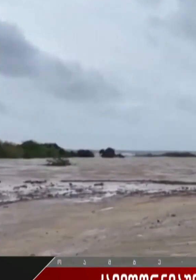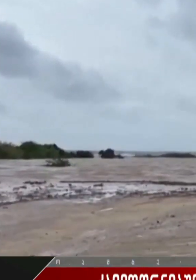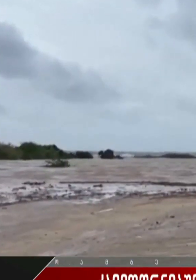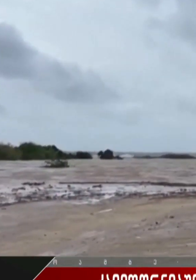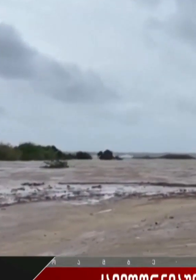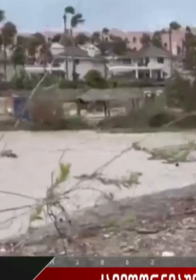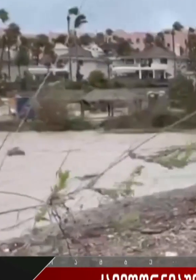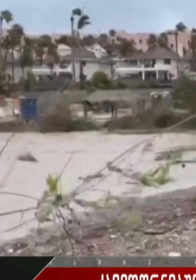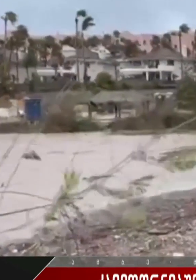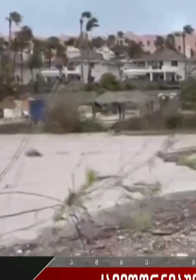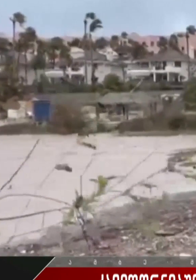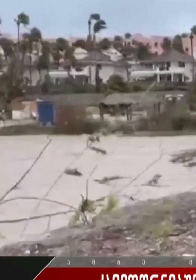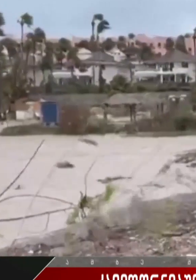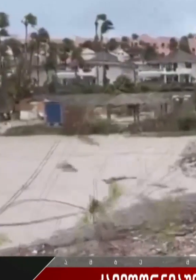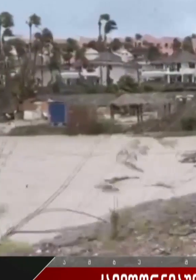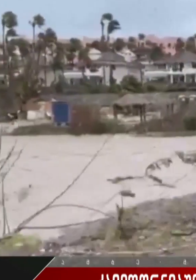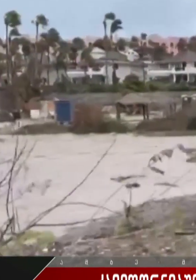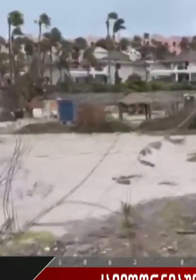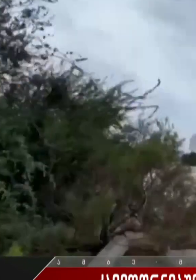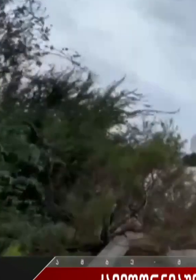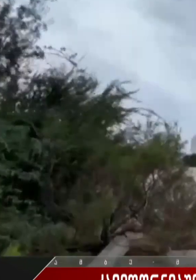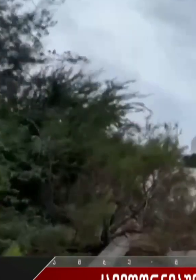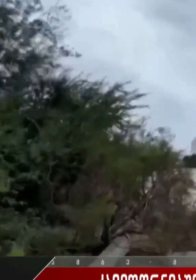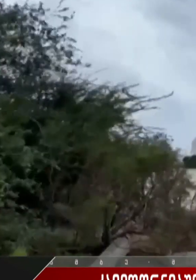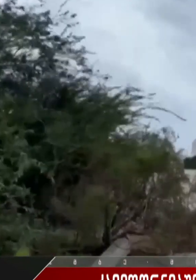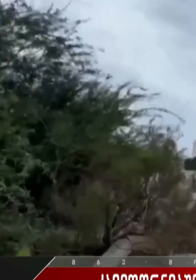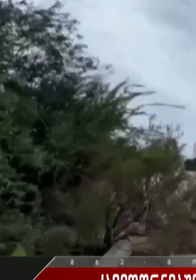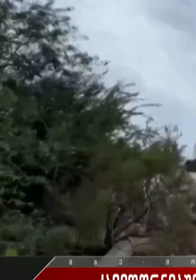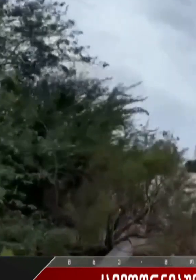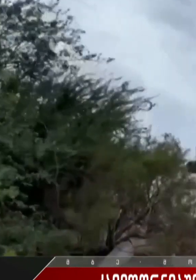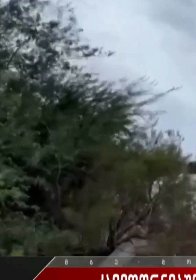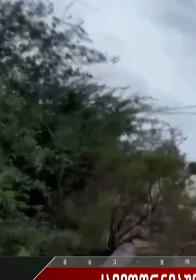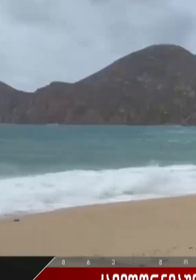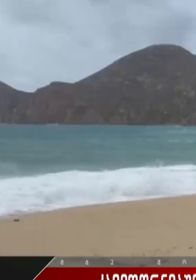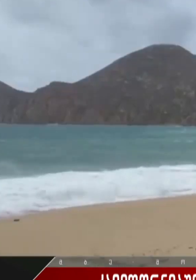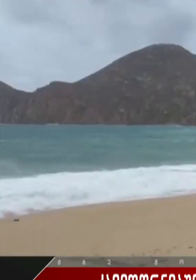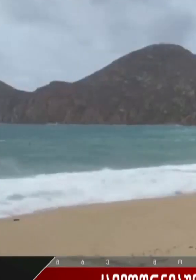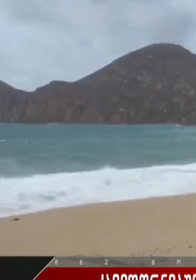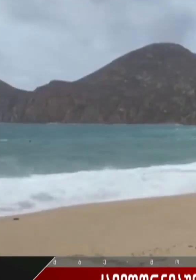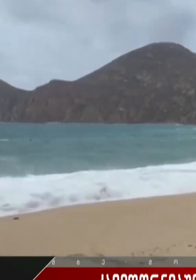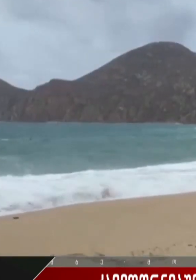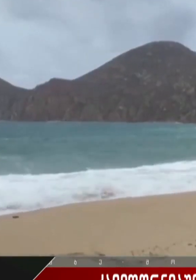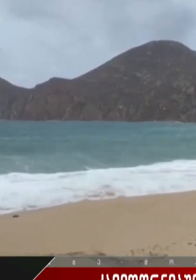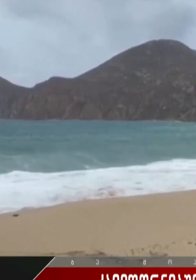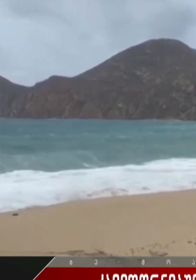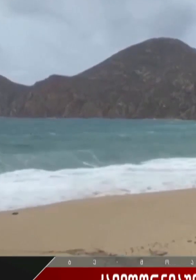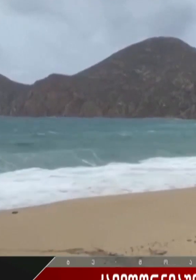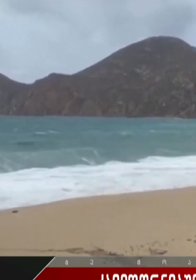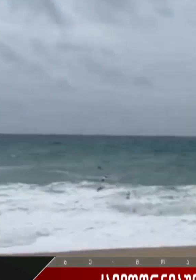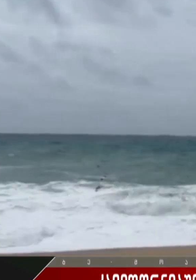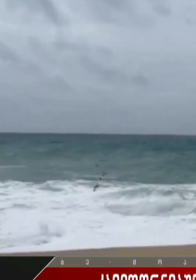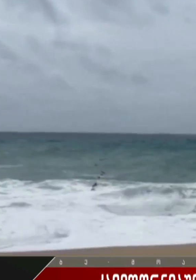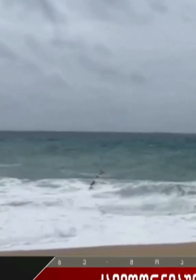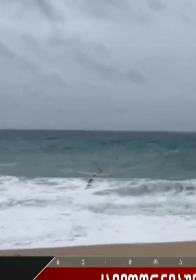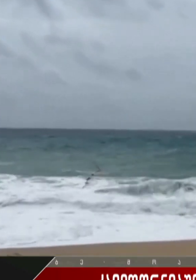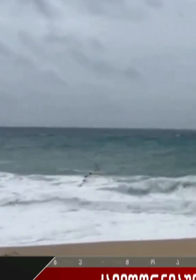لبس شتورمي ميكسيك اس كويمو كاليفورنيا سناخيوار كونزوز داتق دا تاوسا شتيلويت اسكن غادا ادقل ديبا مارتالي شتورمي سيمز لاوري ميوت خدام ايرل كاتيغوريا